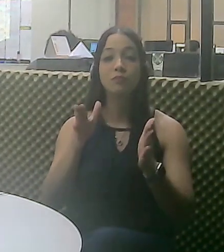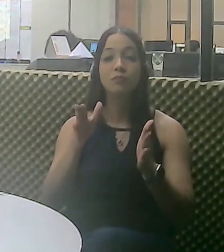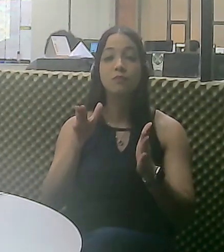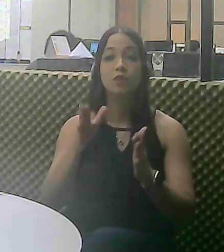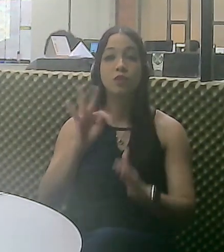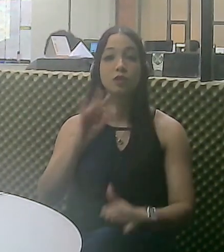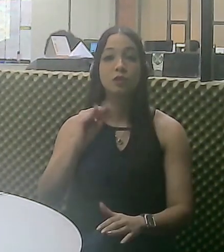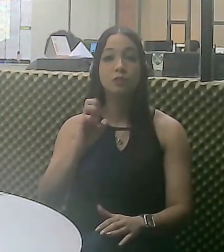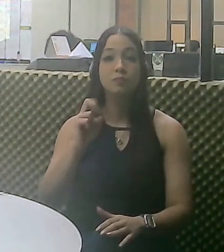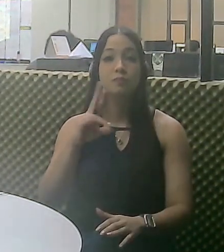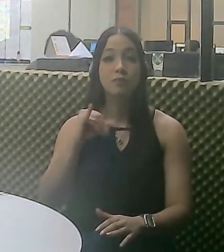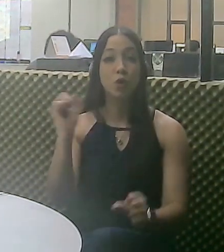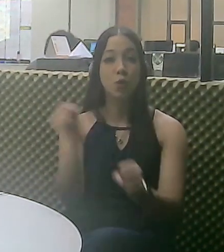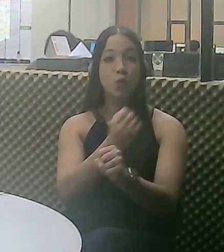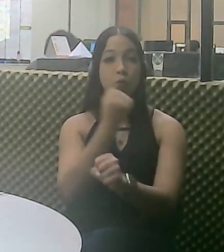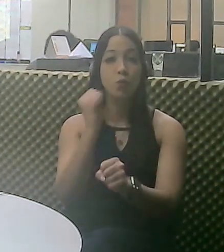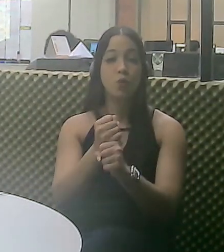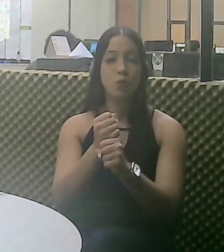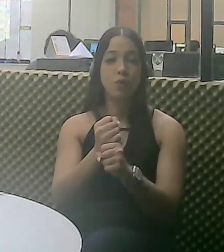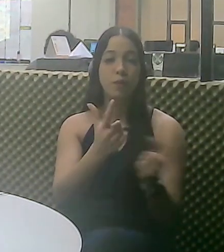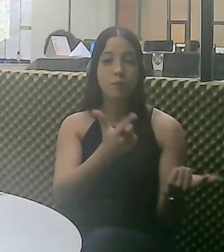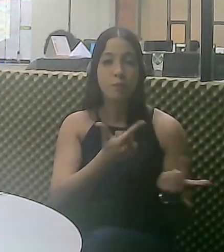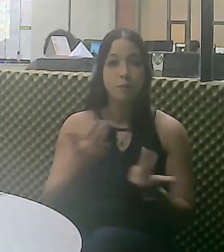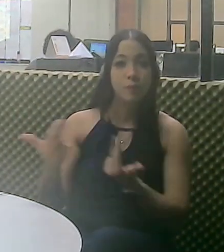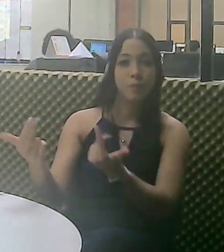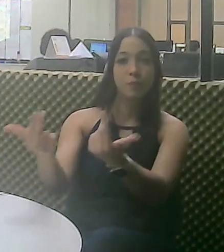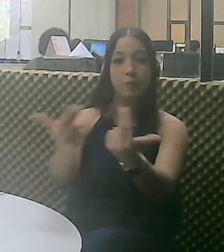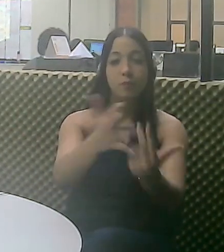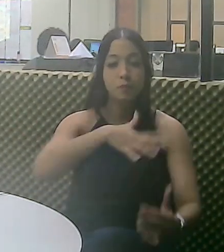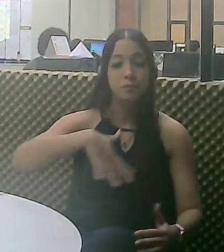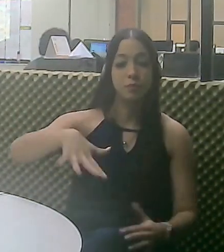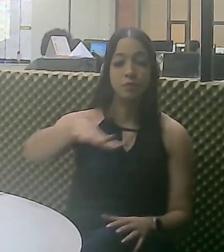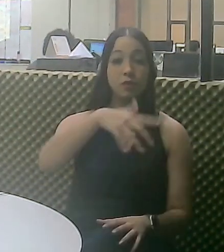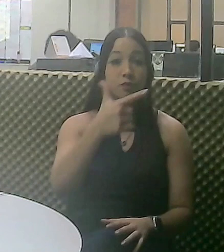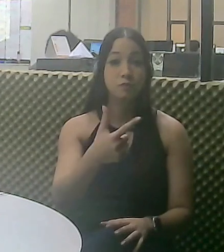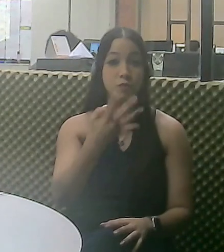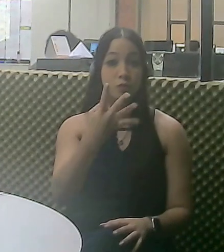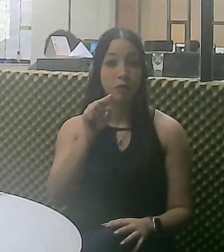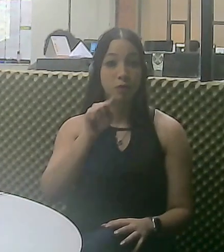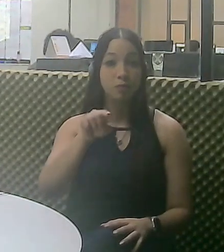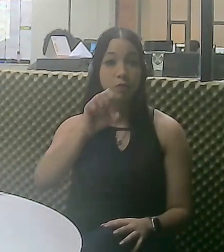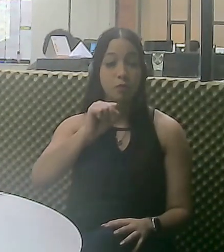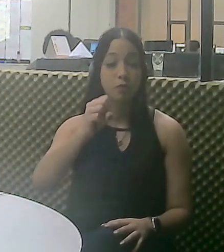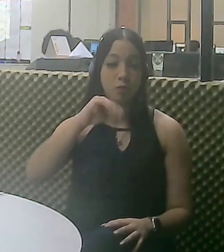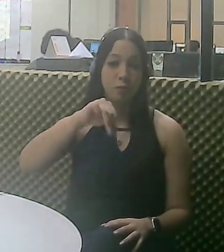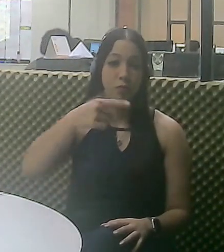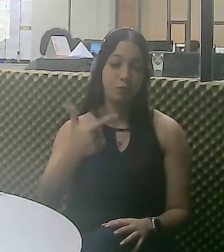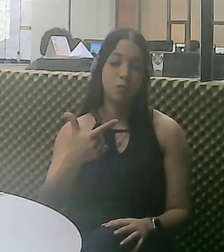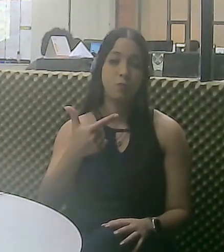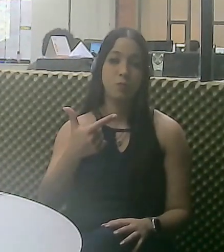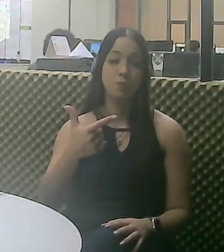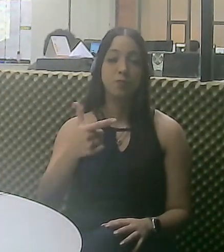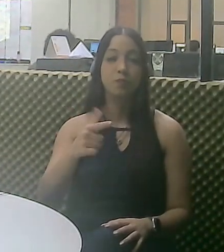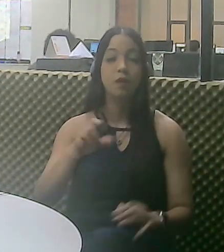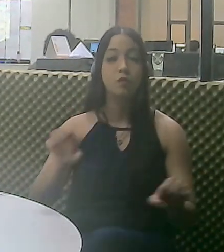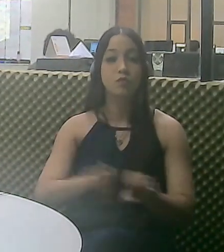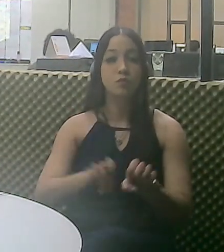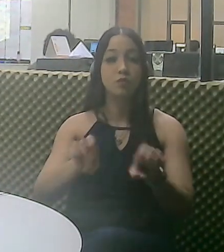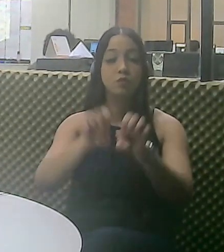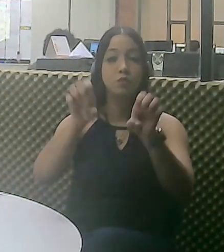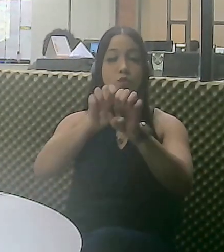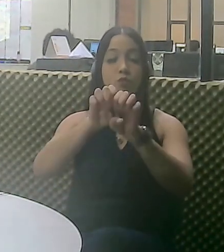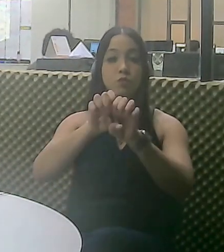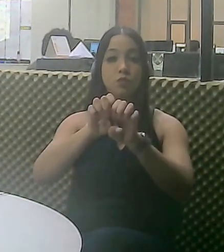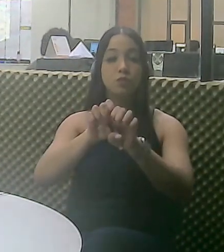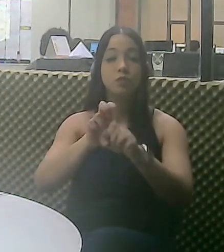Tibery construída no mesmo padrão das demais com área de 24.8 metros quadrados a estrutura tem